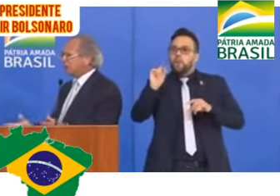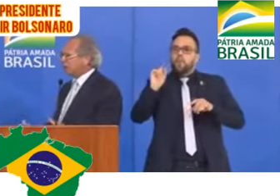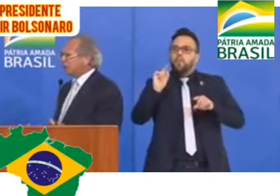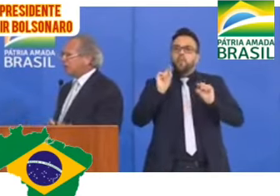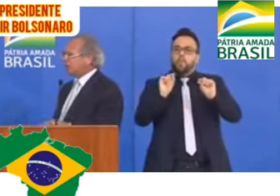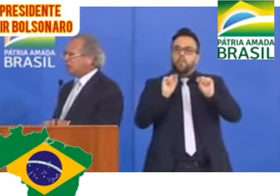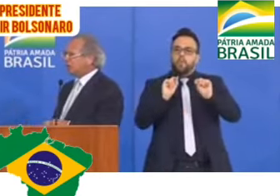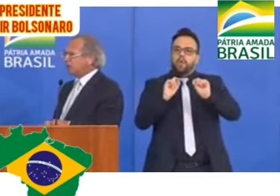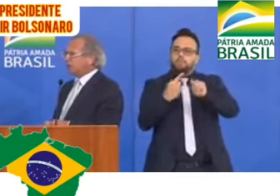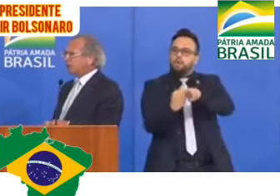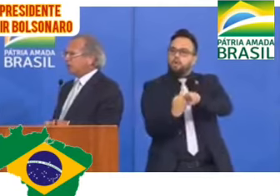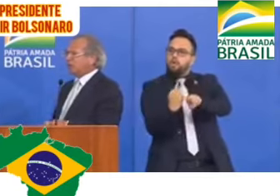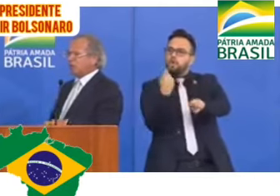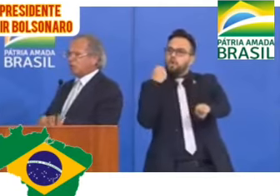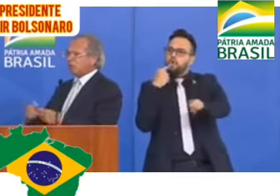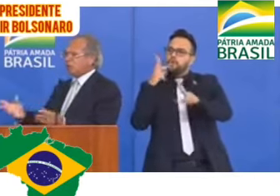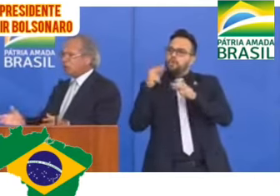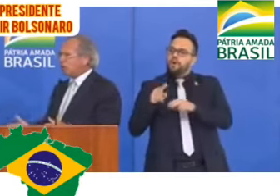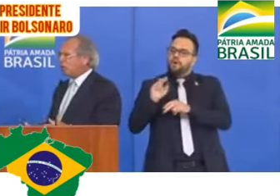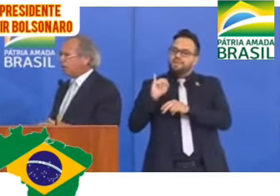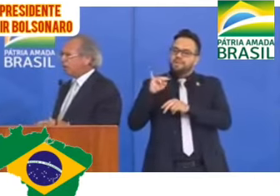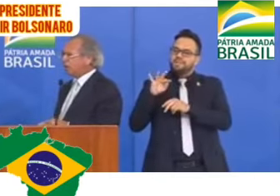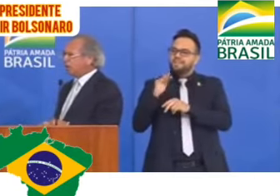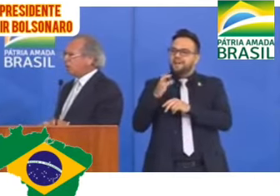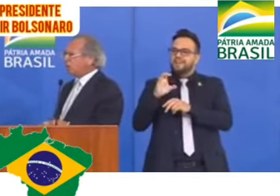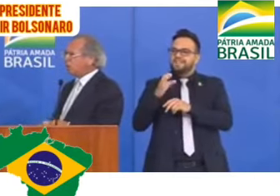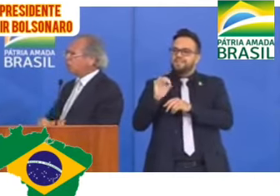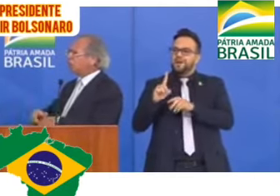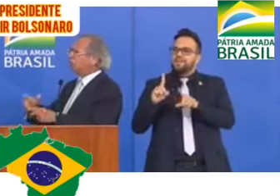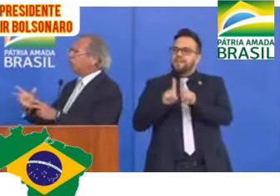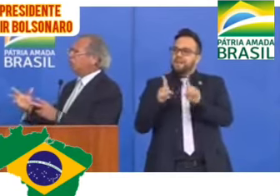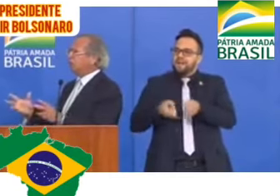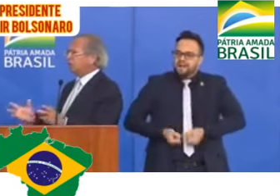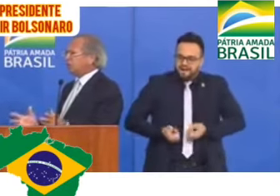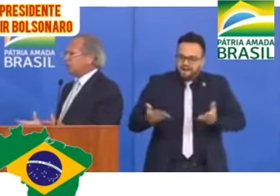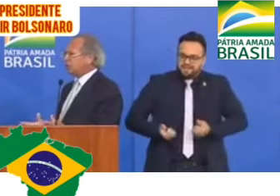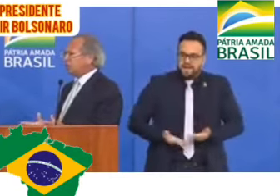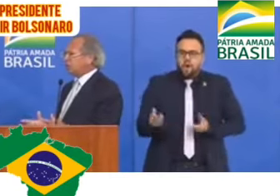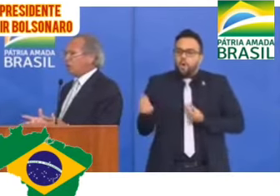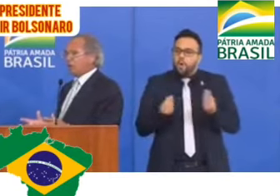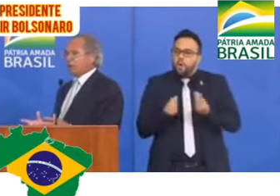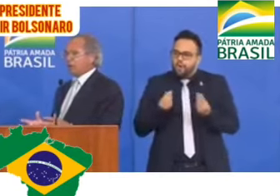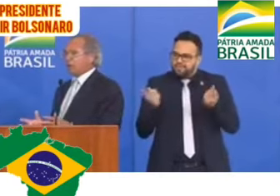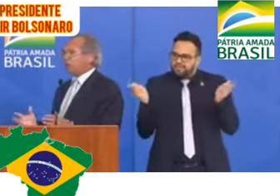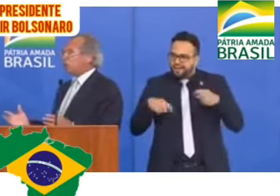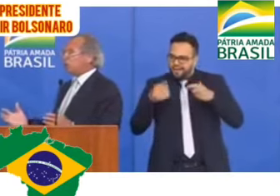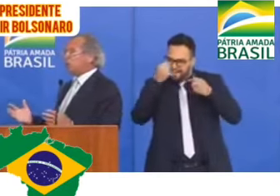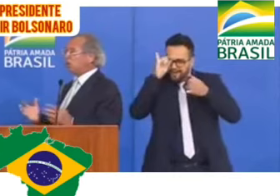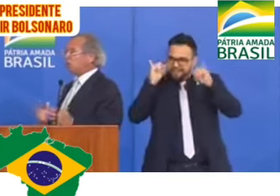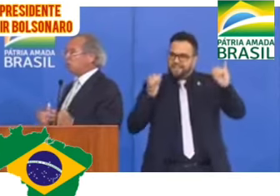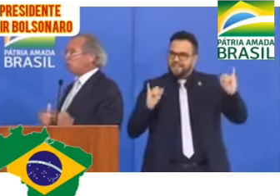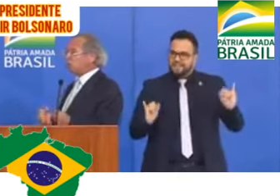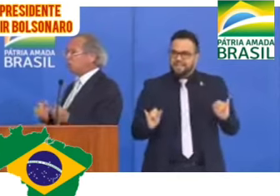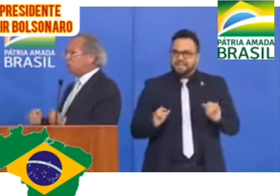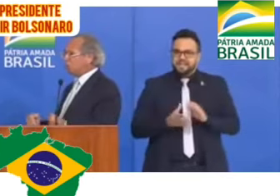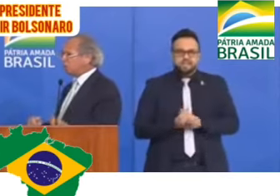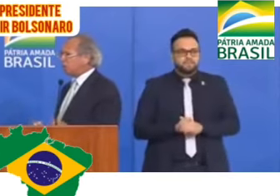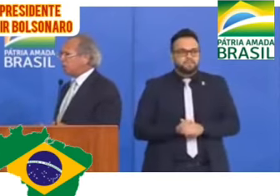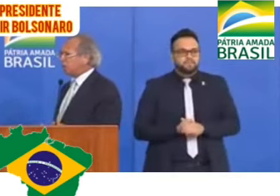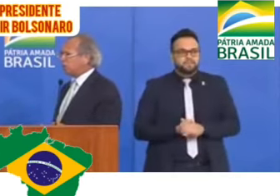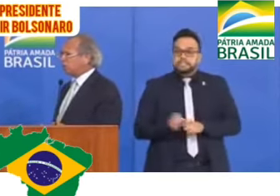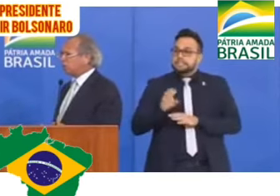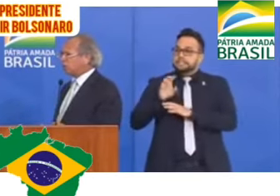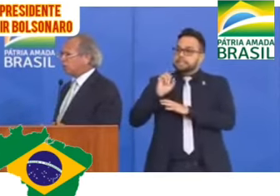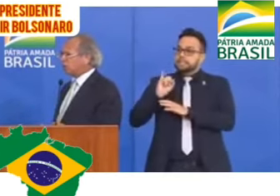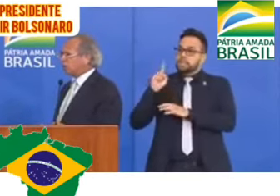de hiperinflação, o passado de moratória. Como nós podemos evitar isso? Ora, se nós não assumirmos